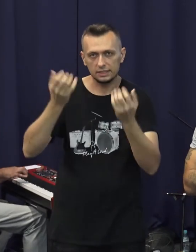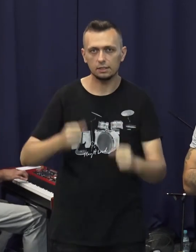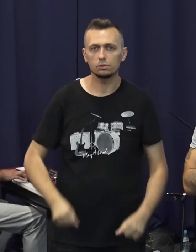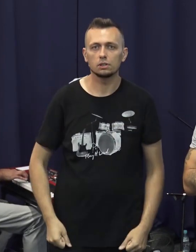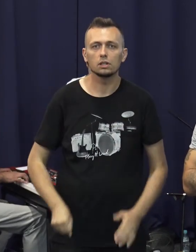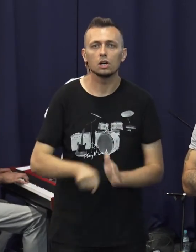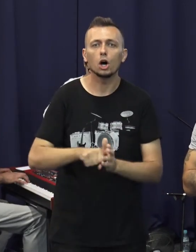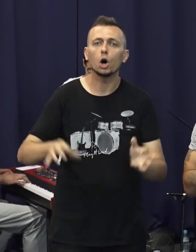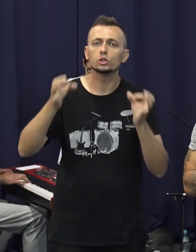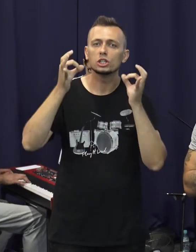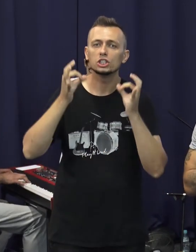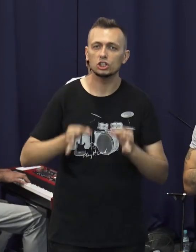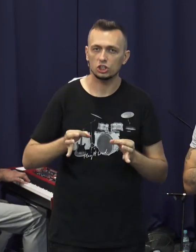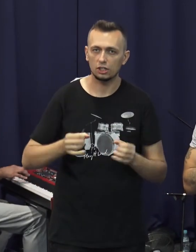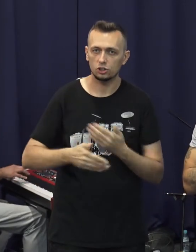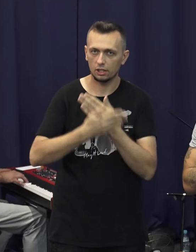Od dzisiejszego dnia